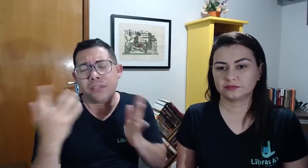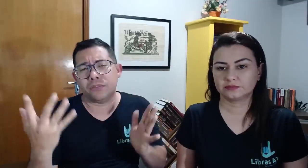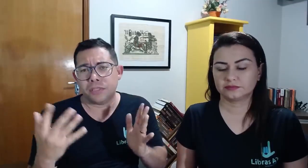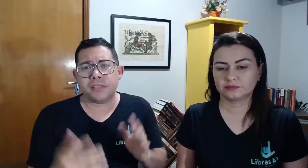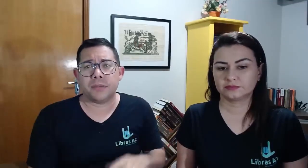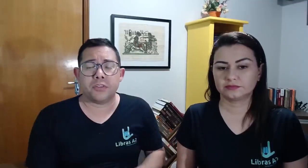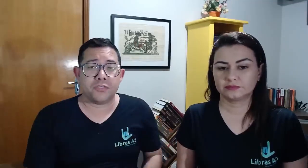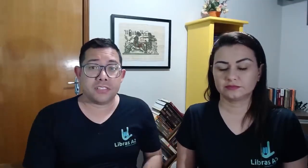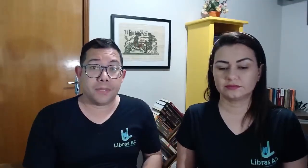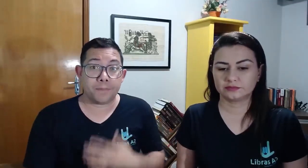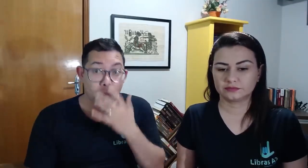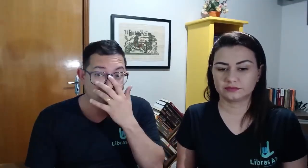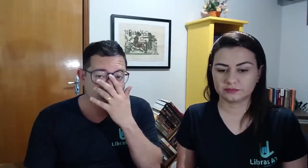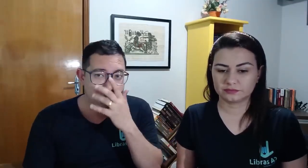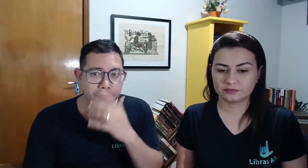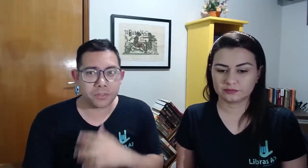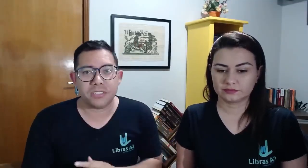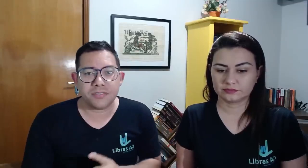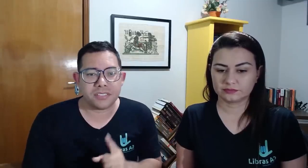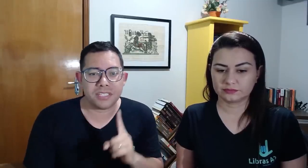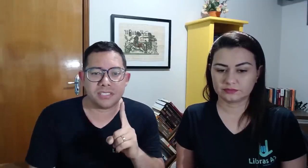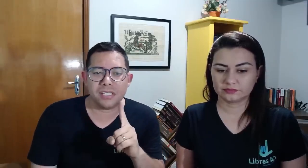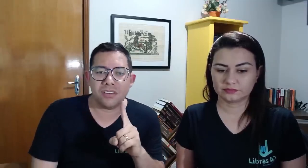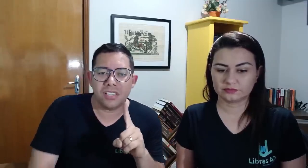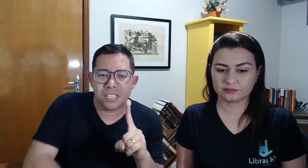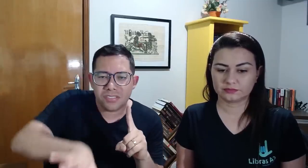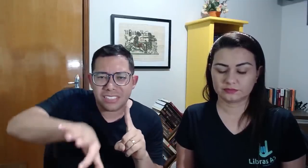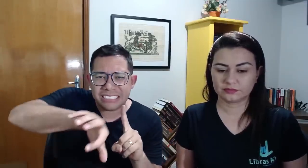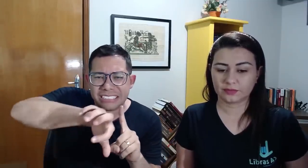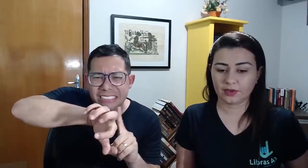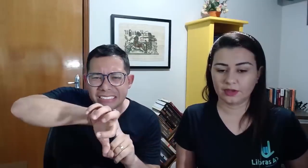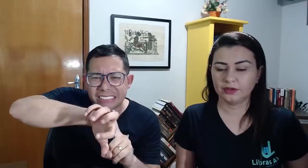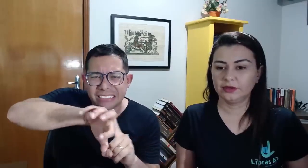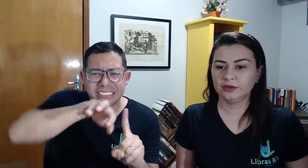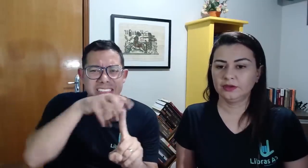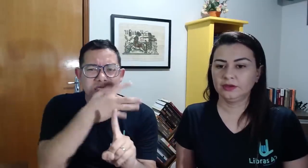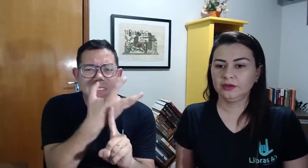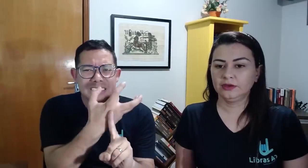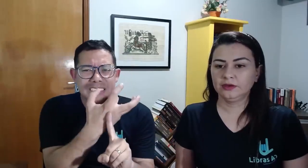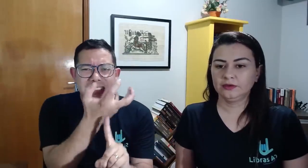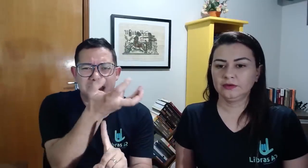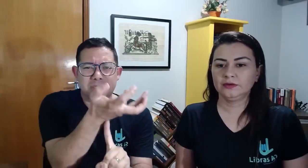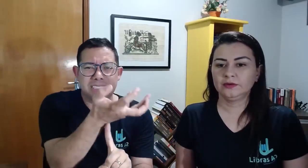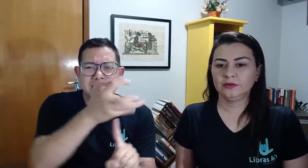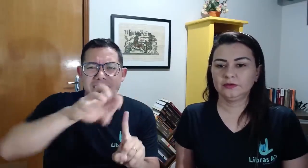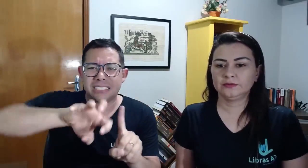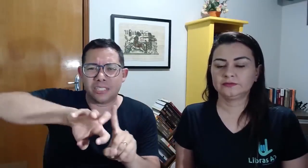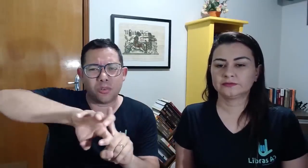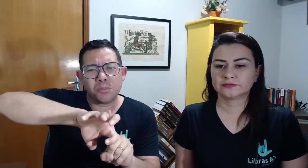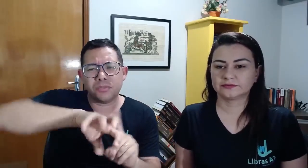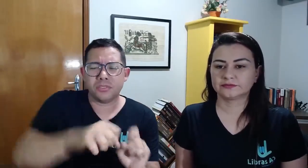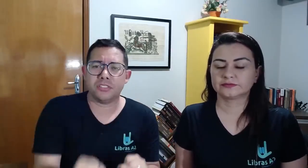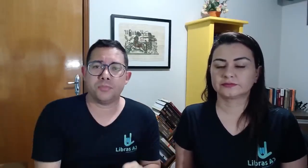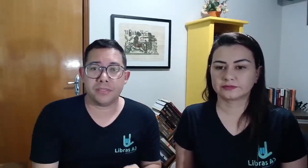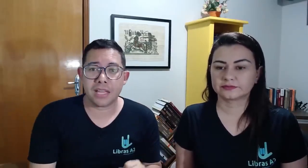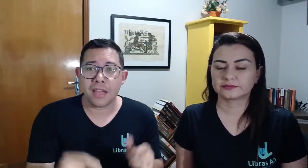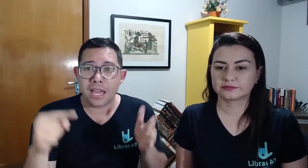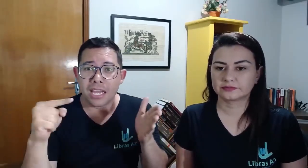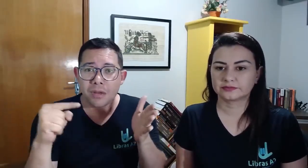Espinhos também você pode fazer. Ou também você pode até fazer assim, ó. Fazer assim, ó. Você mostrando assim, como os espinhos, tá? Porque ela